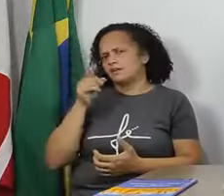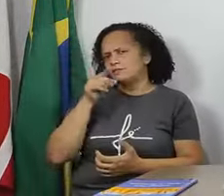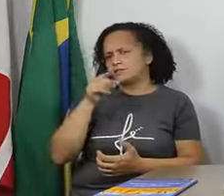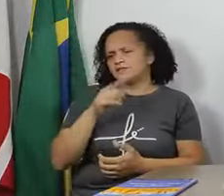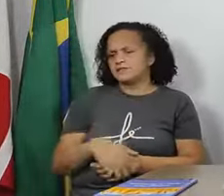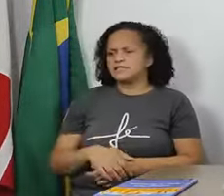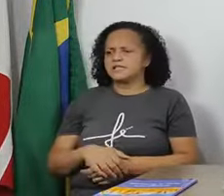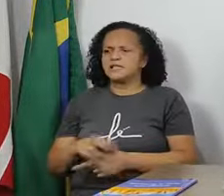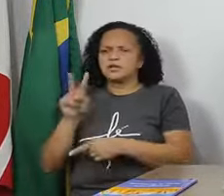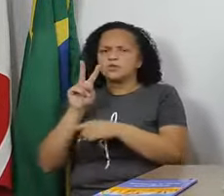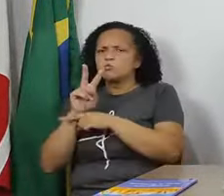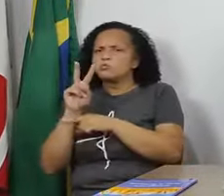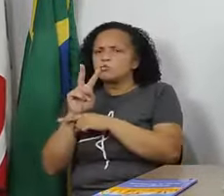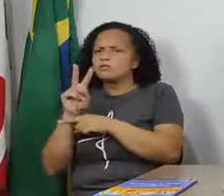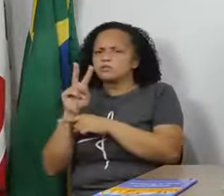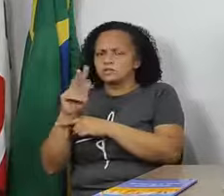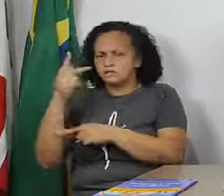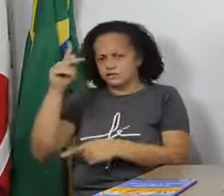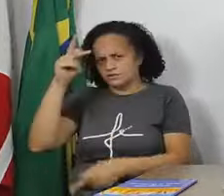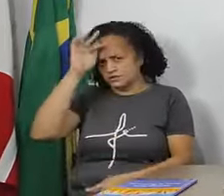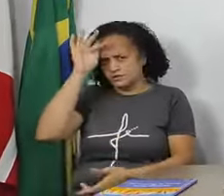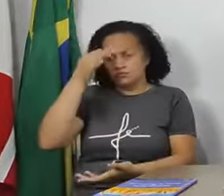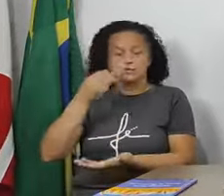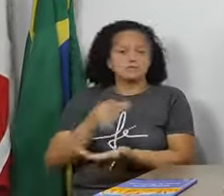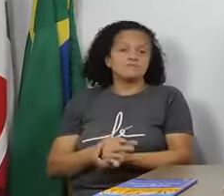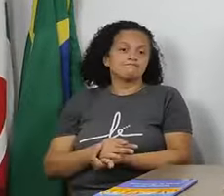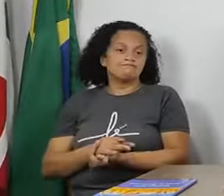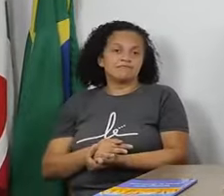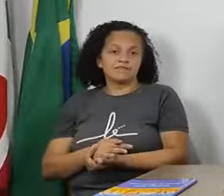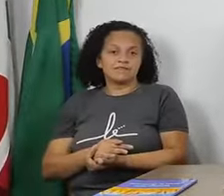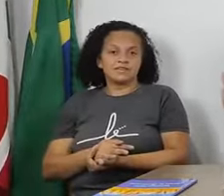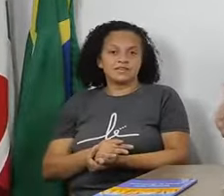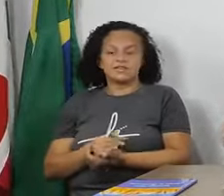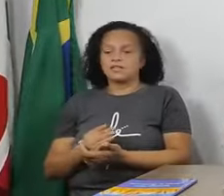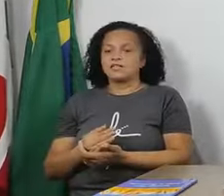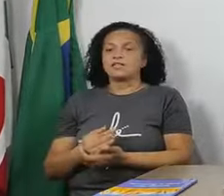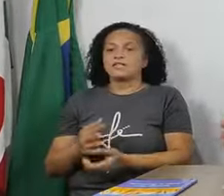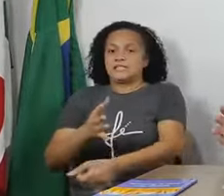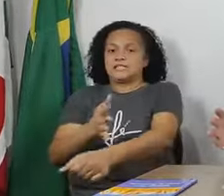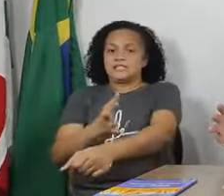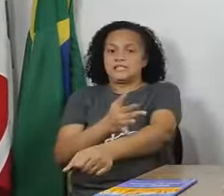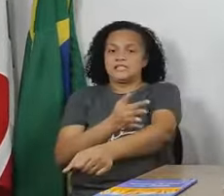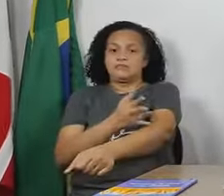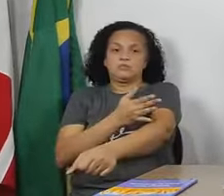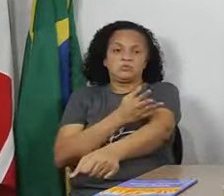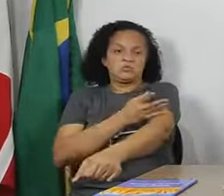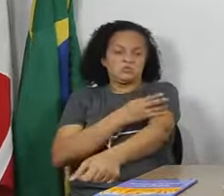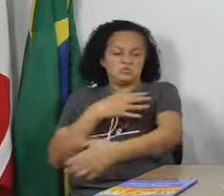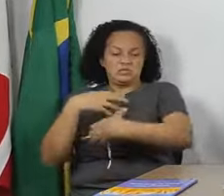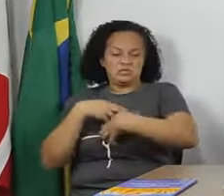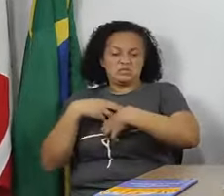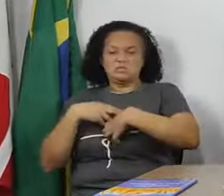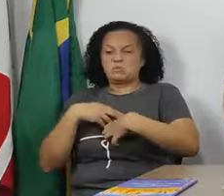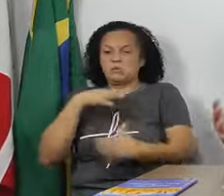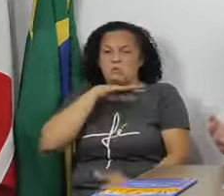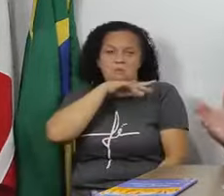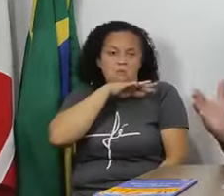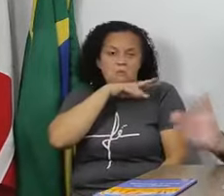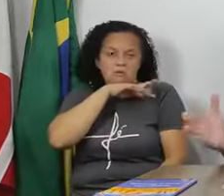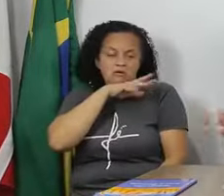fé, né, da influência das emoções negativas, né? Porque nós